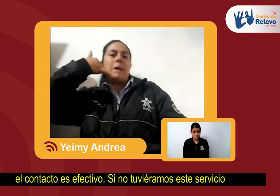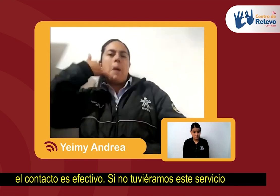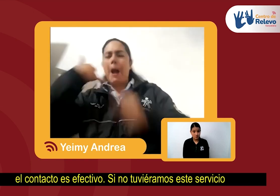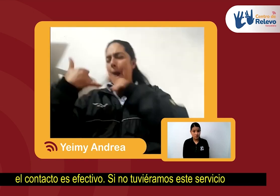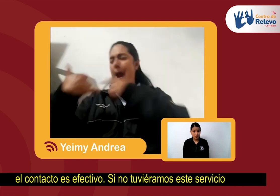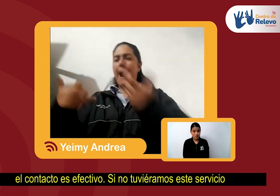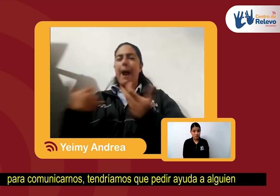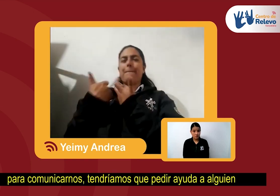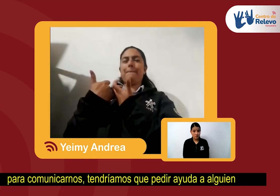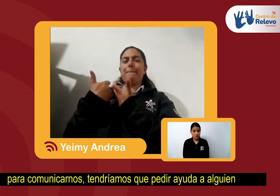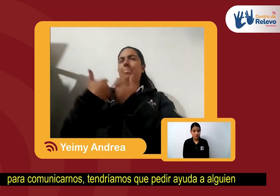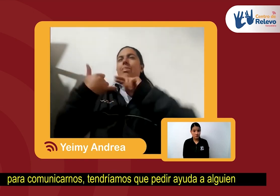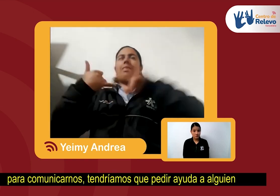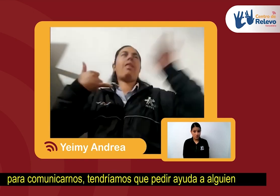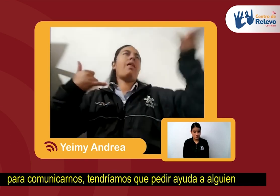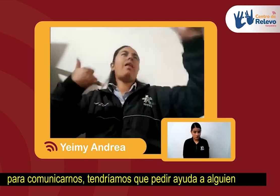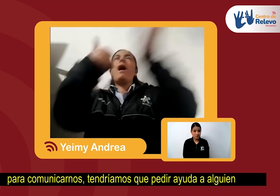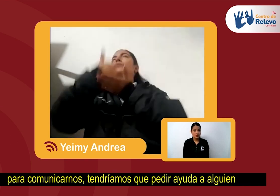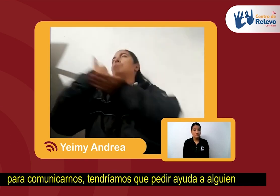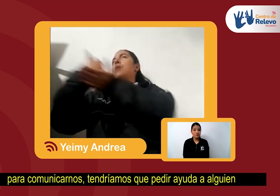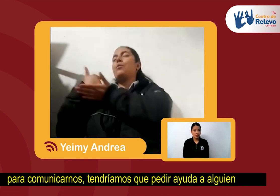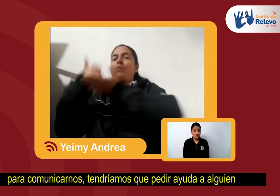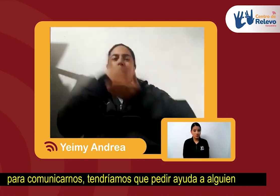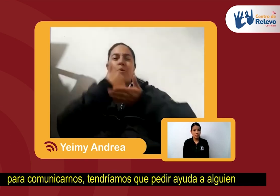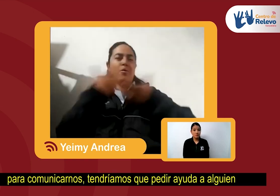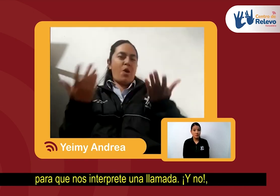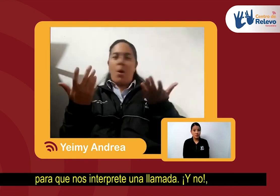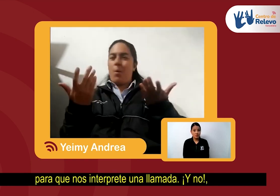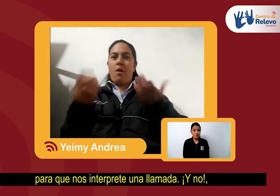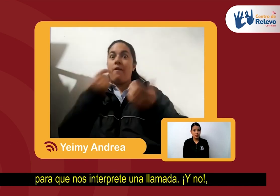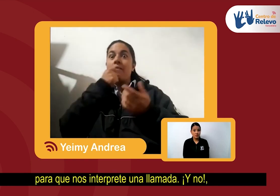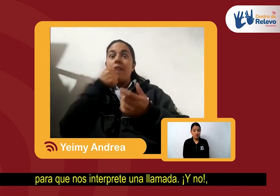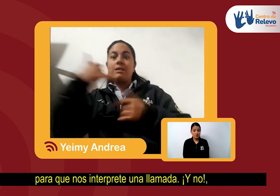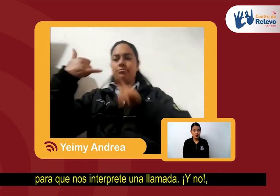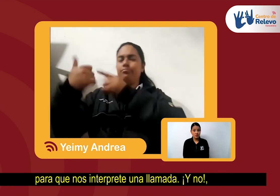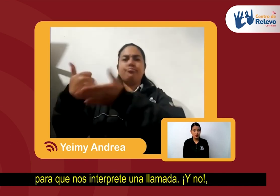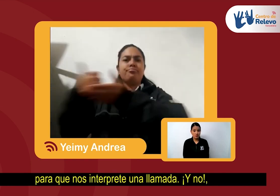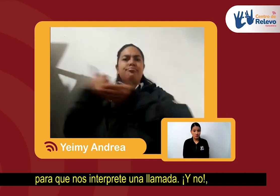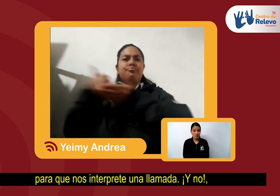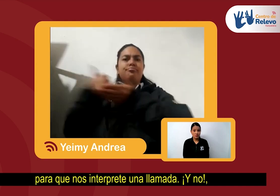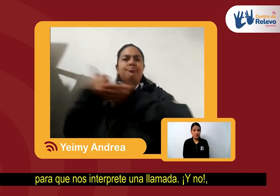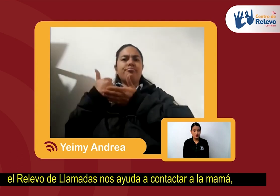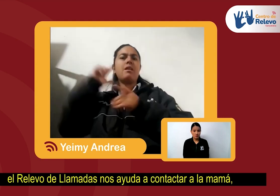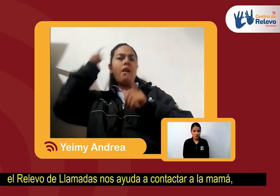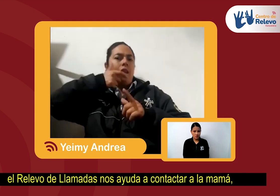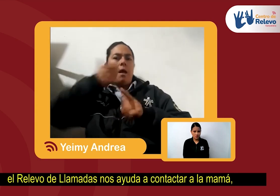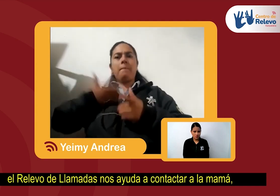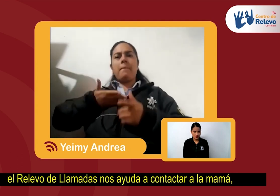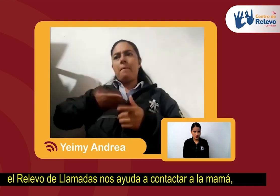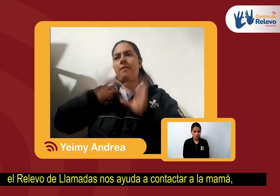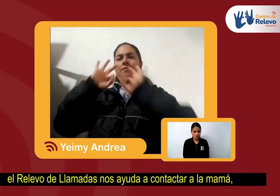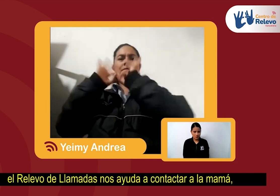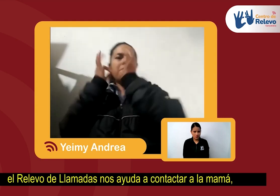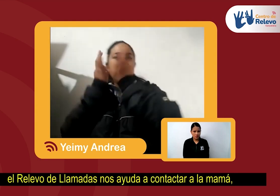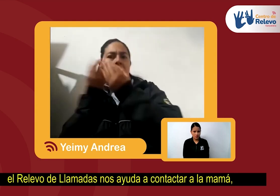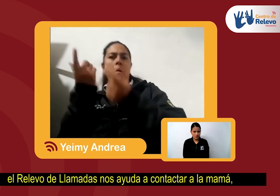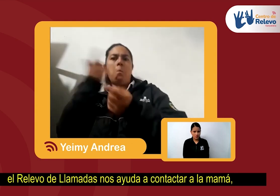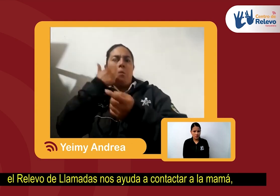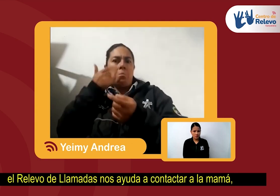tuviéramos este servicio para comunicarnos, tendríamos que pedir ayuda a alguien para que nos interprete una llamada. Y no, el relevo de llamadas nos ayuda a contactar